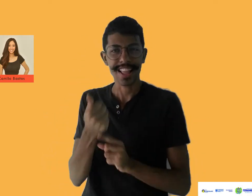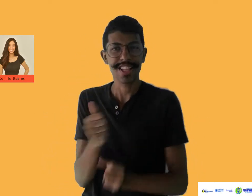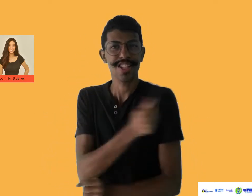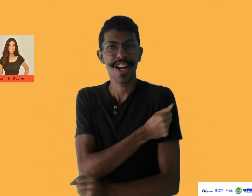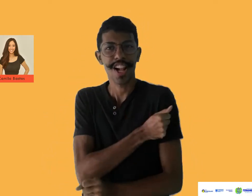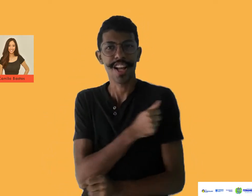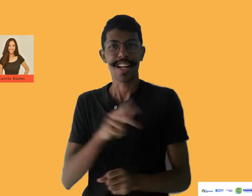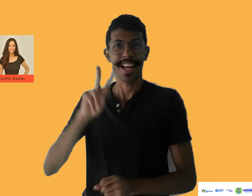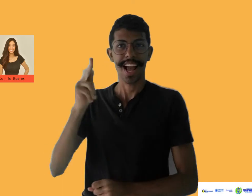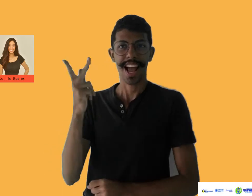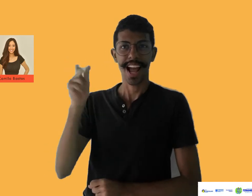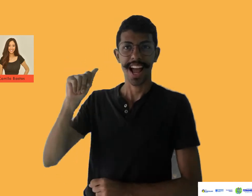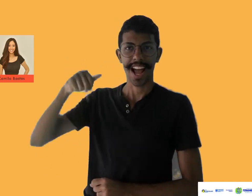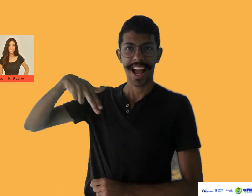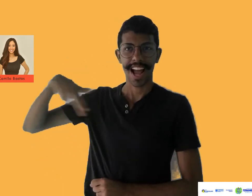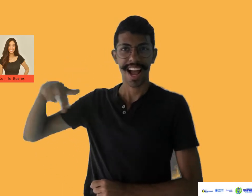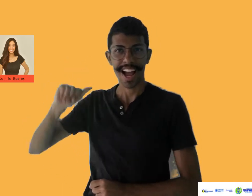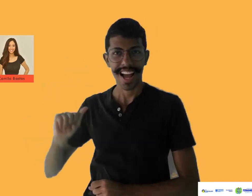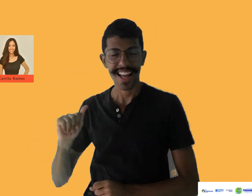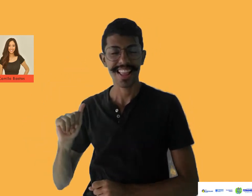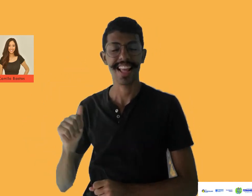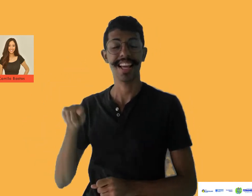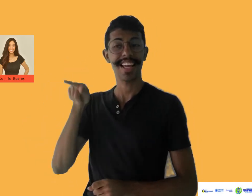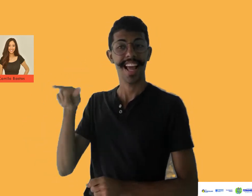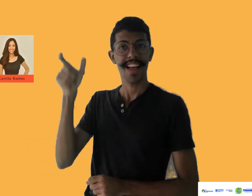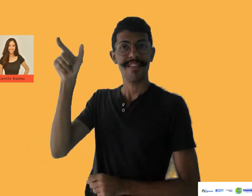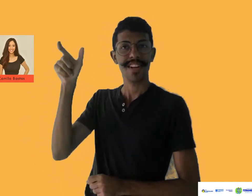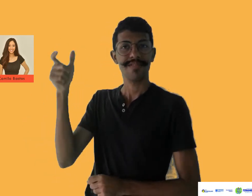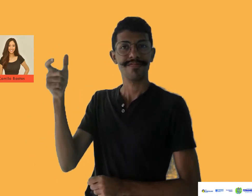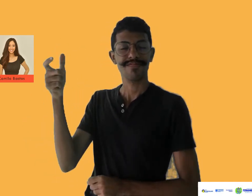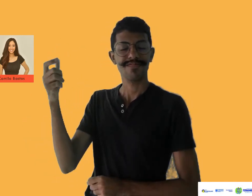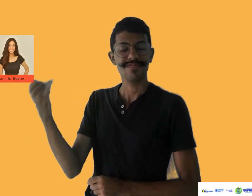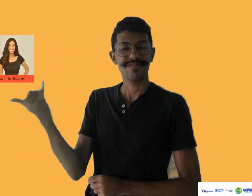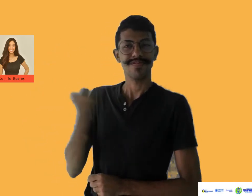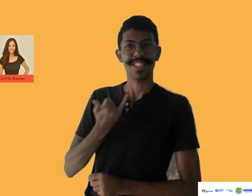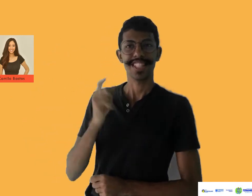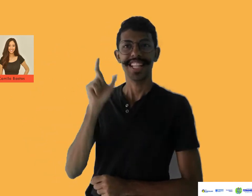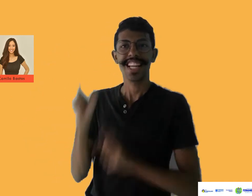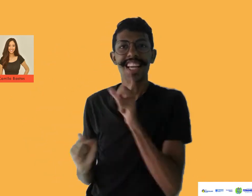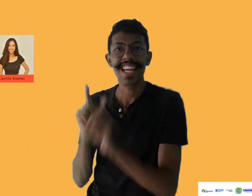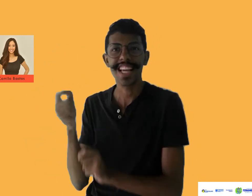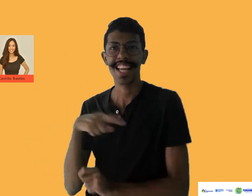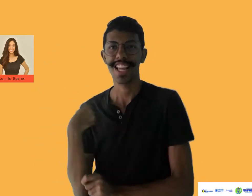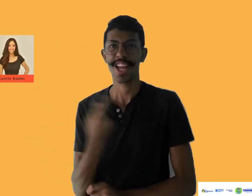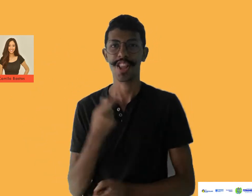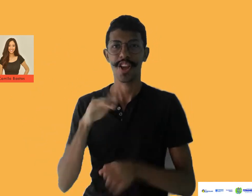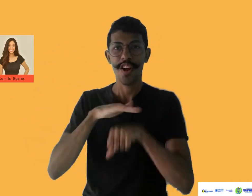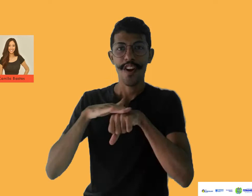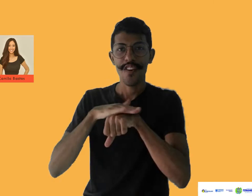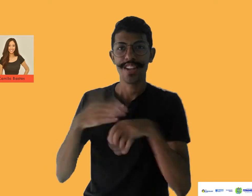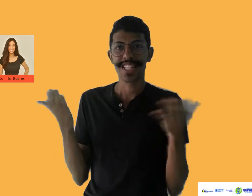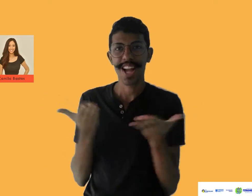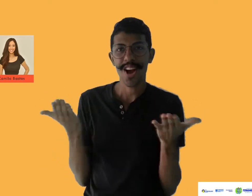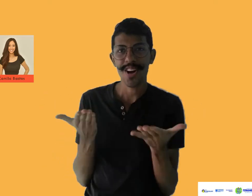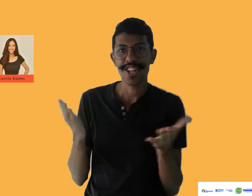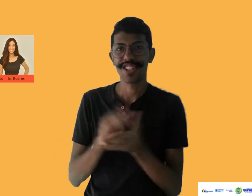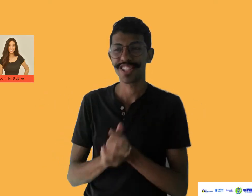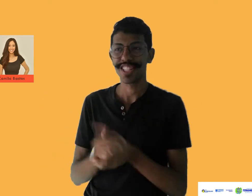estudante e maravilhosa, Hanna Abner, e ela vai contar para a gente com quem vai ser a nossa conversa de hoje. Oi,